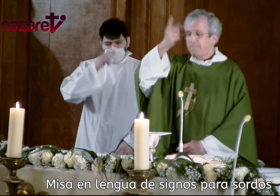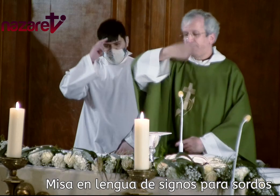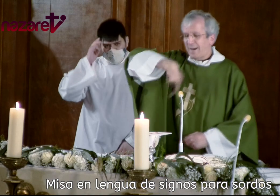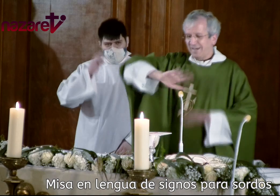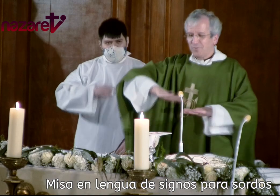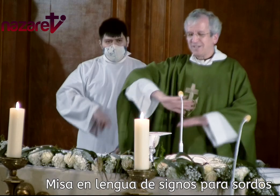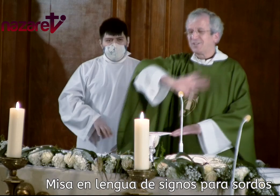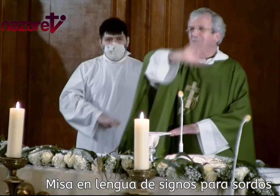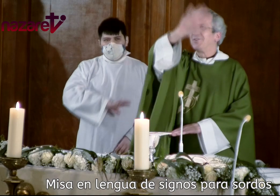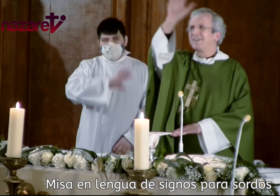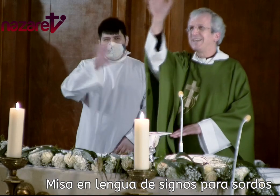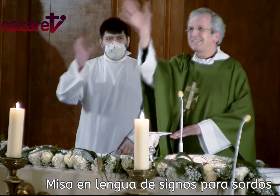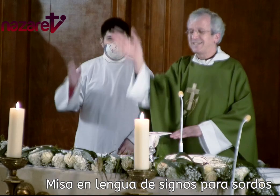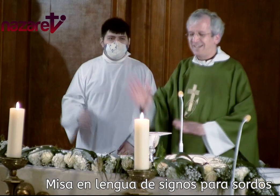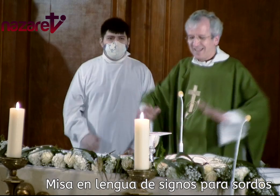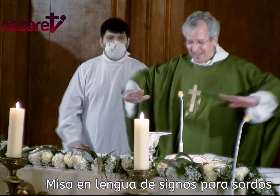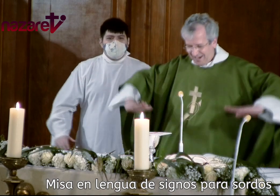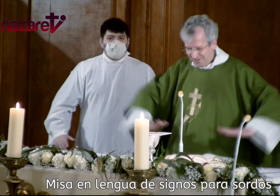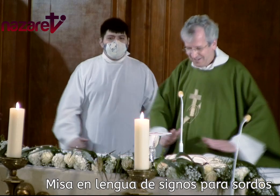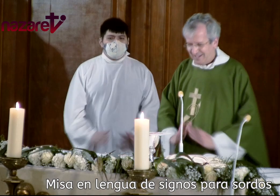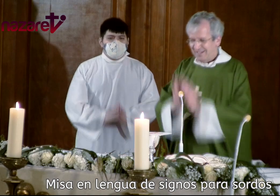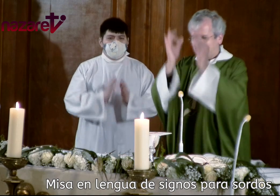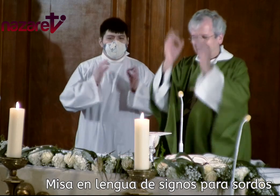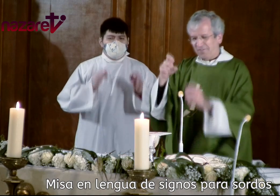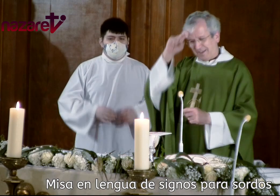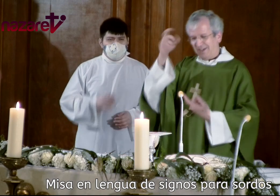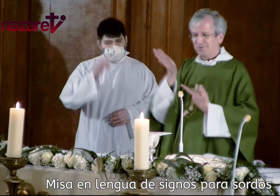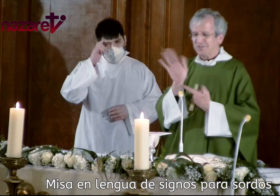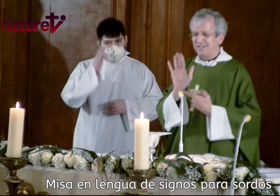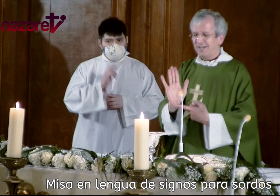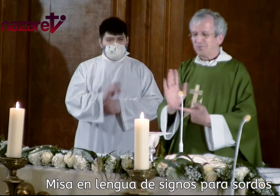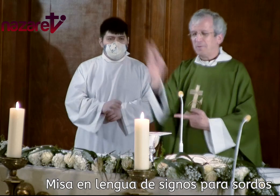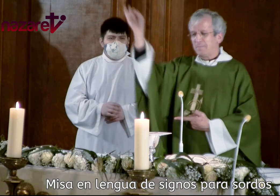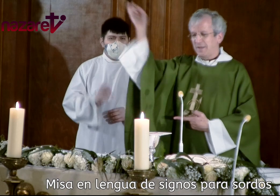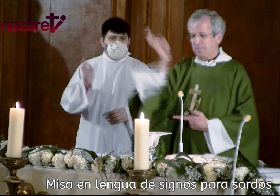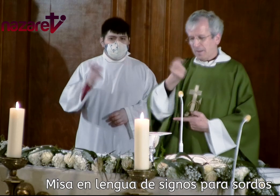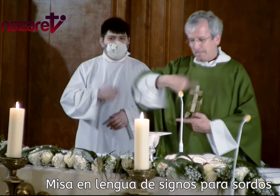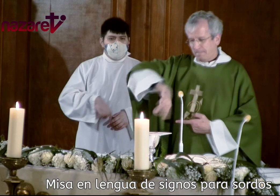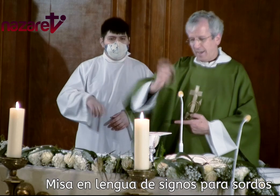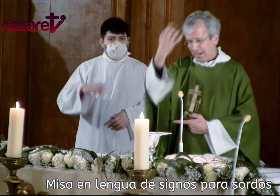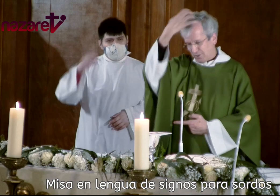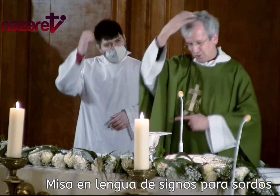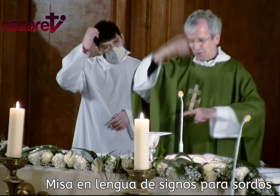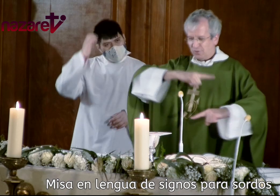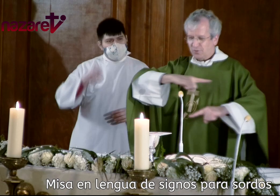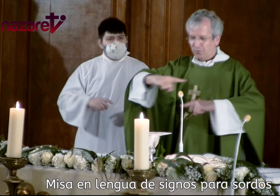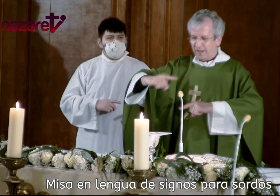padre nuestro que estás en el cielo santificado sea tu nombre venga a nosotros tu reino